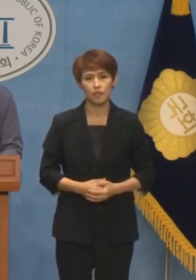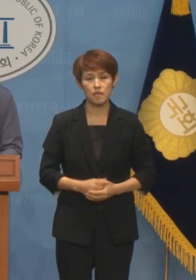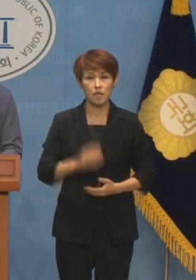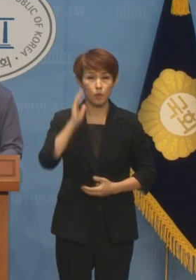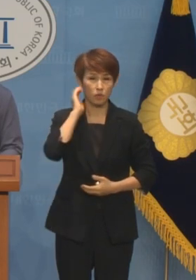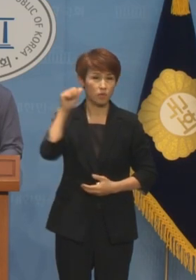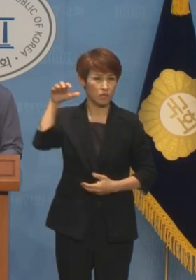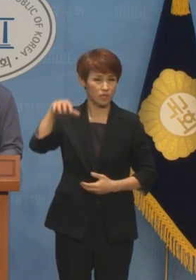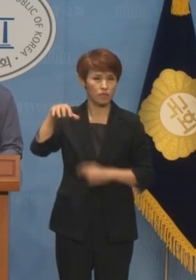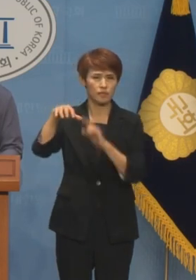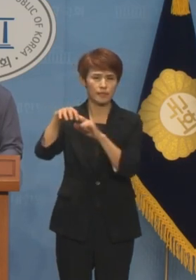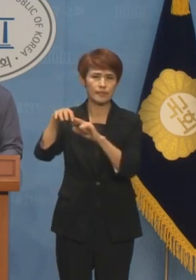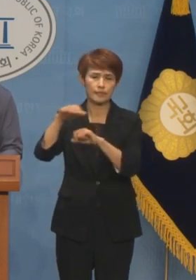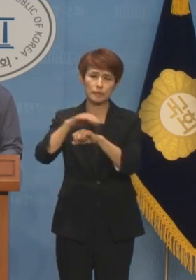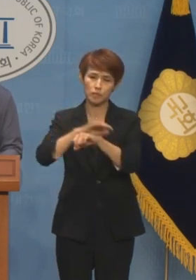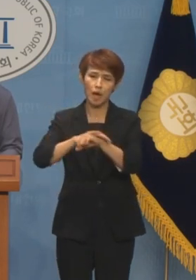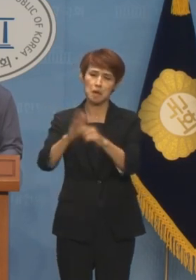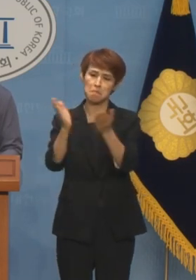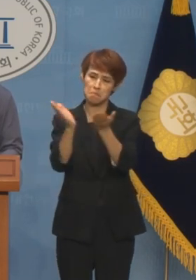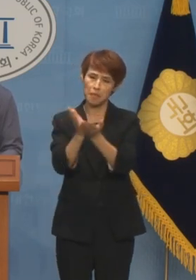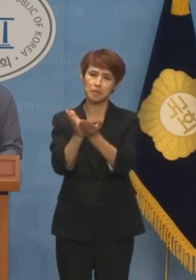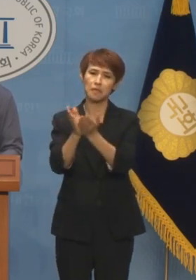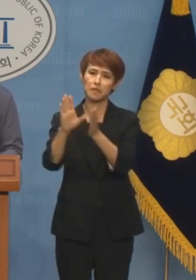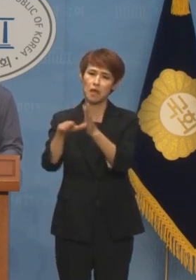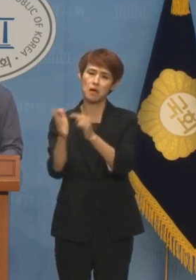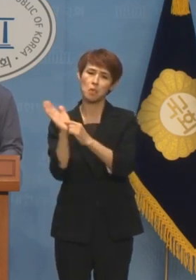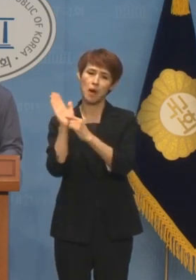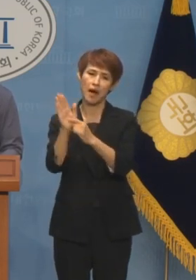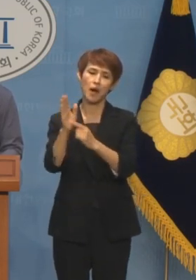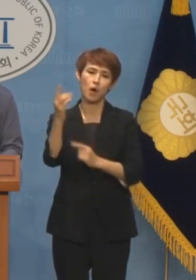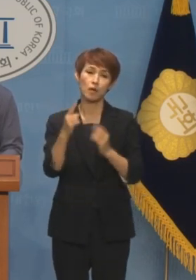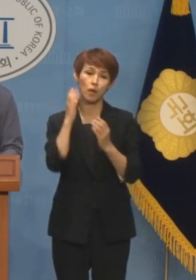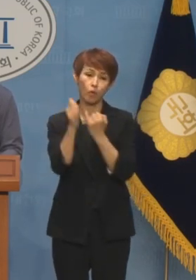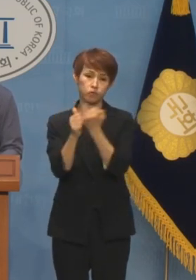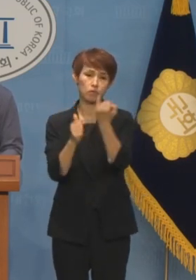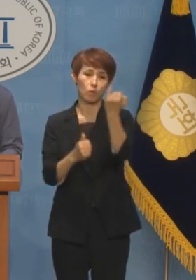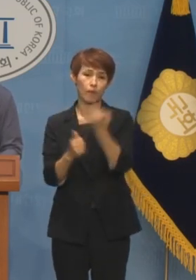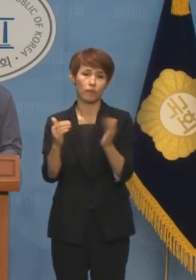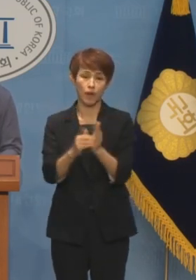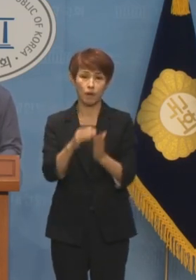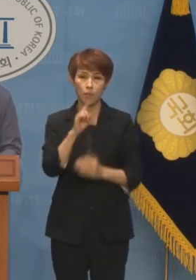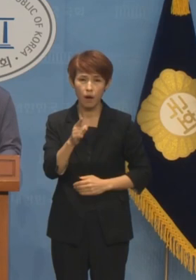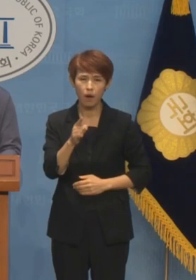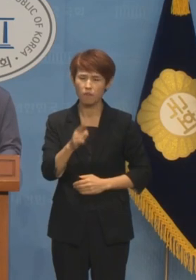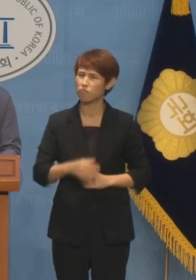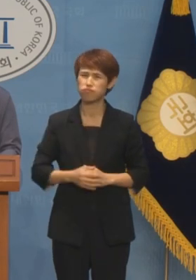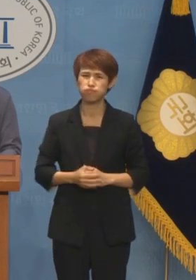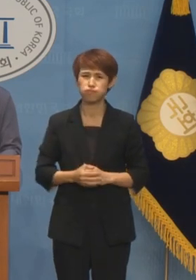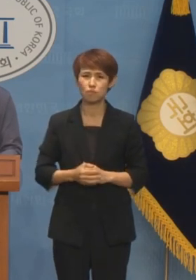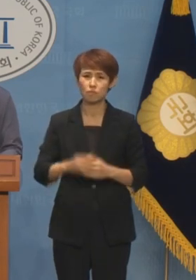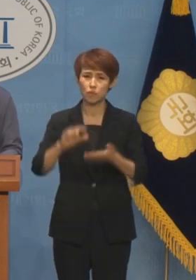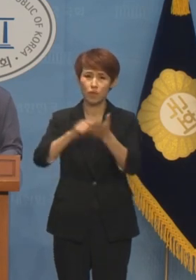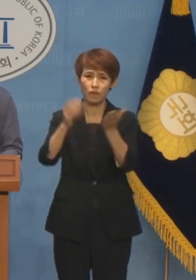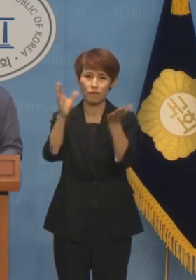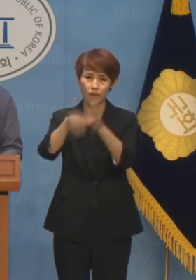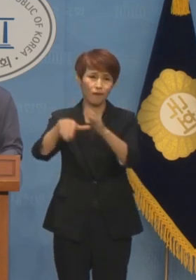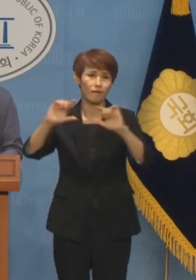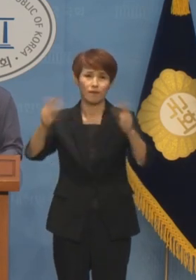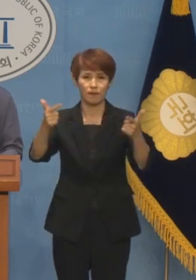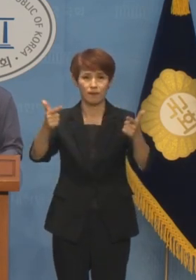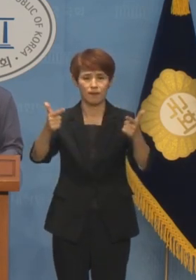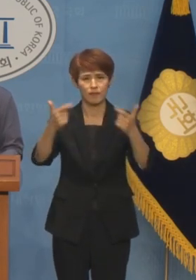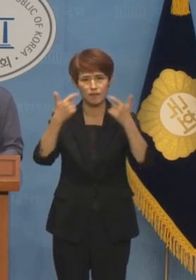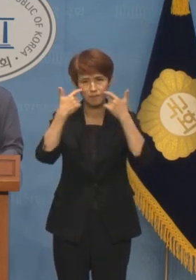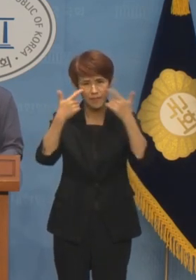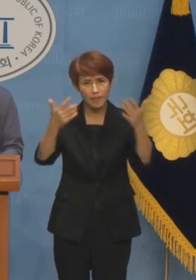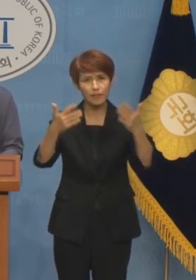대통령실은 적절한 시점에 나온 것이라고 설명을 했지만 여전히 전혀 적절하지 않은 시점임을